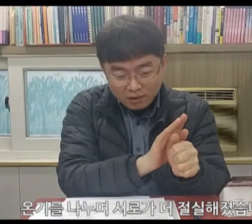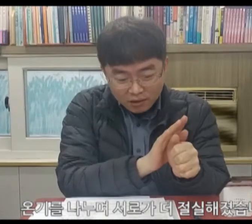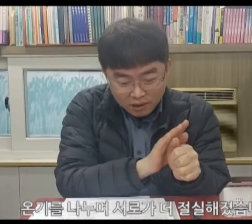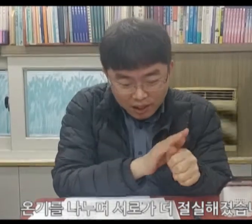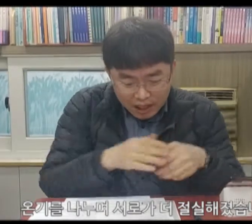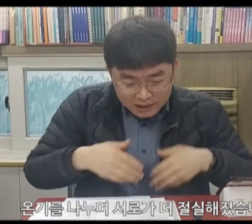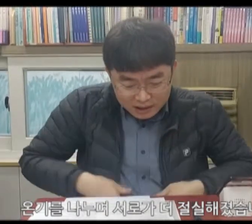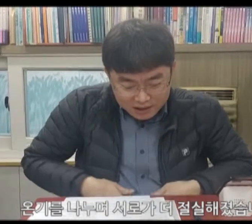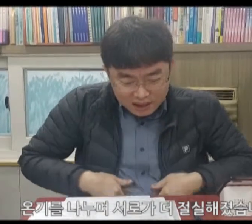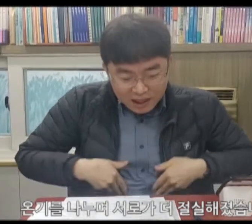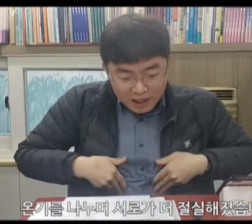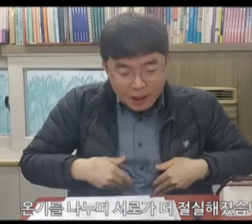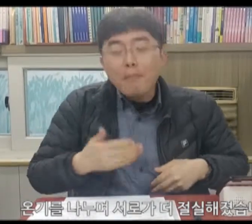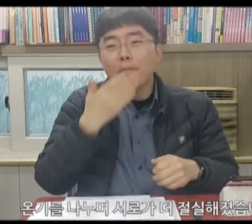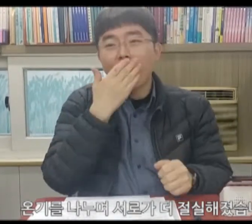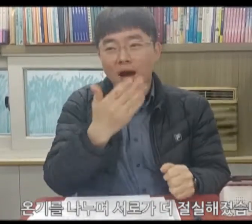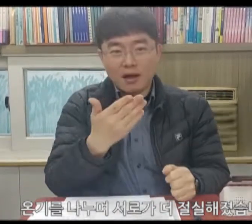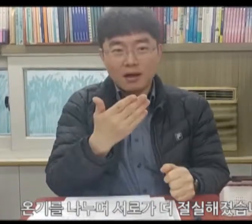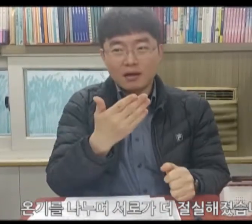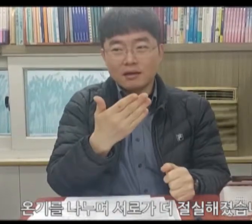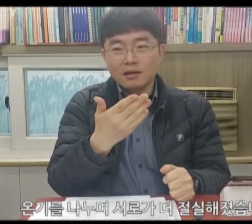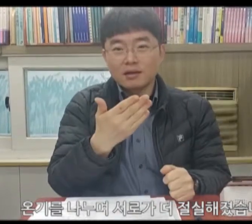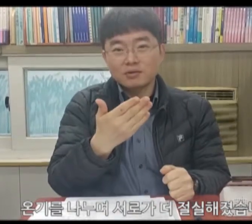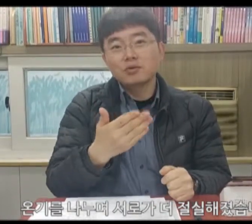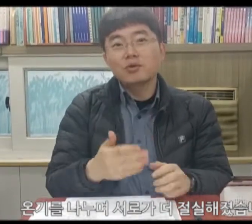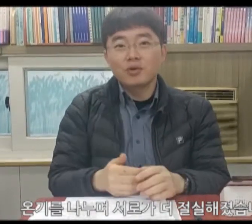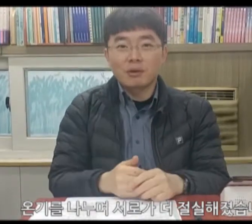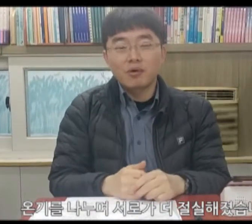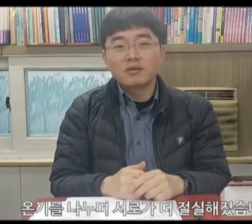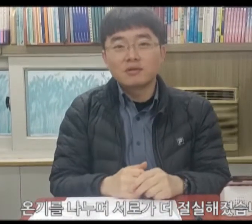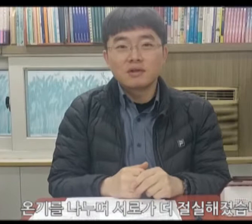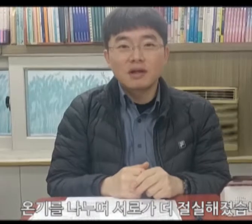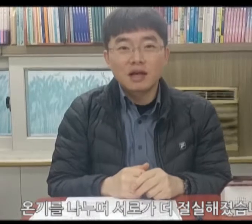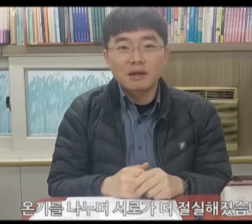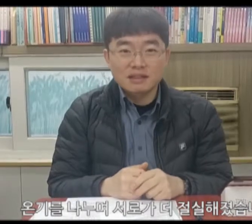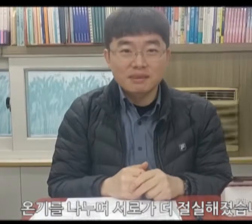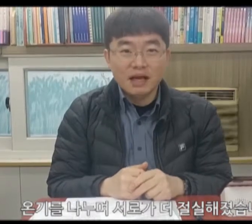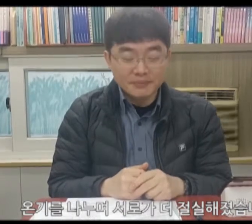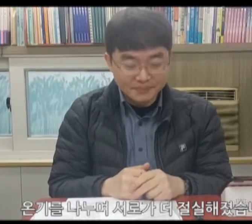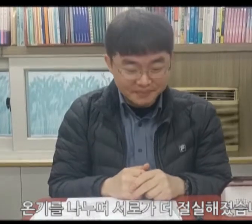해서 따뜻한 게 정도로 이렇게 표현을 해봤습니다.